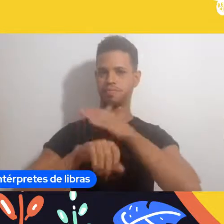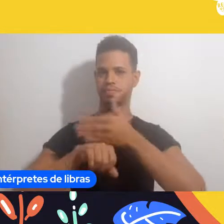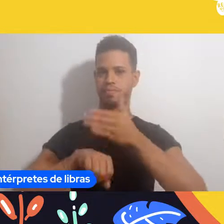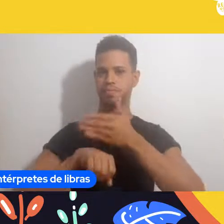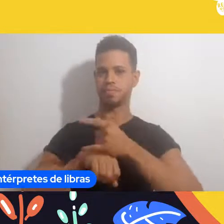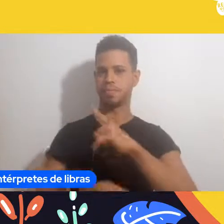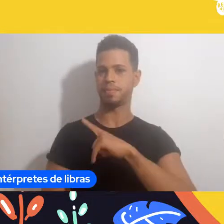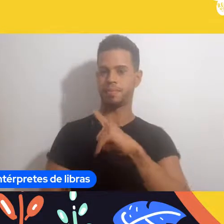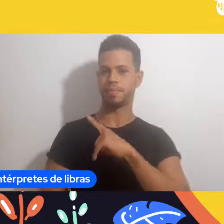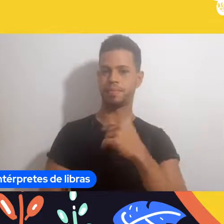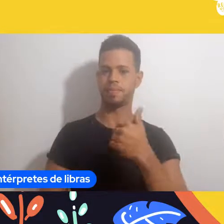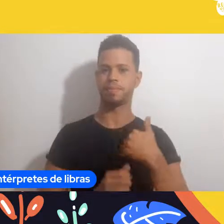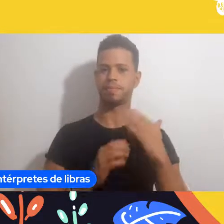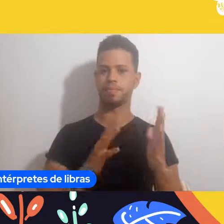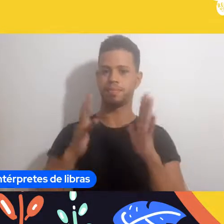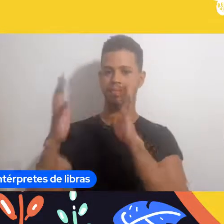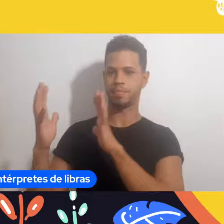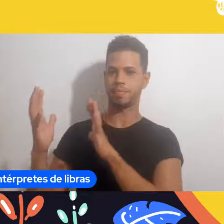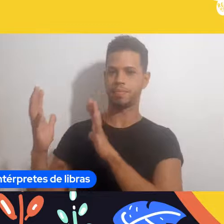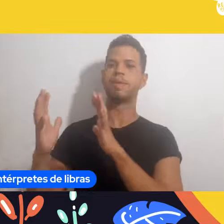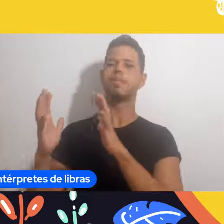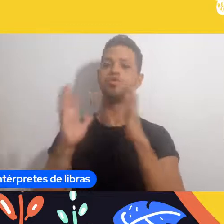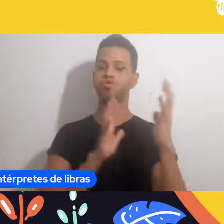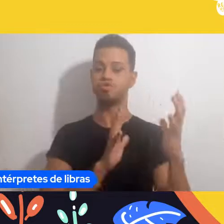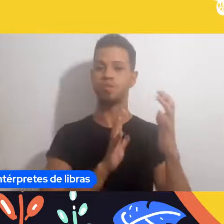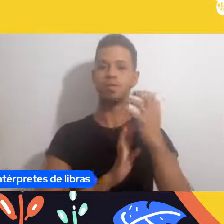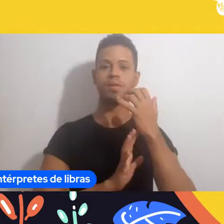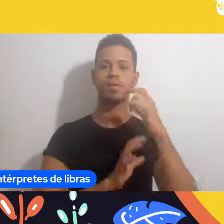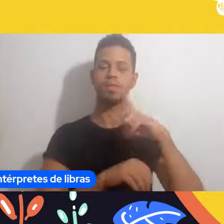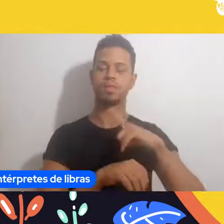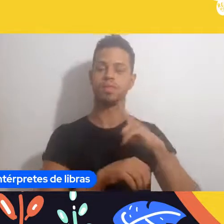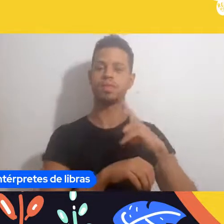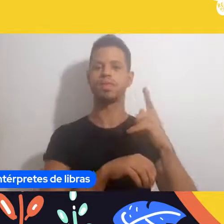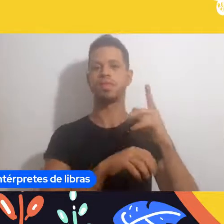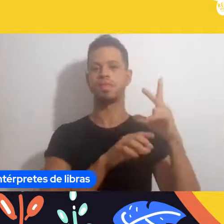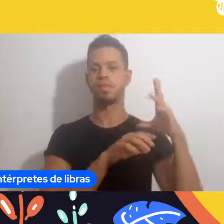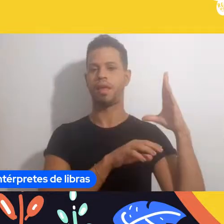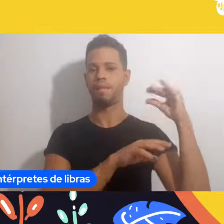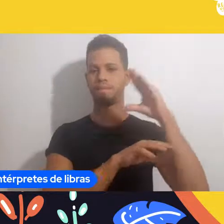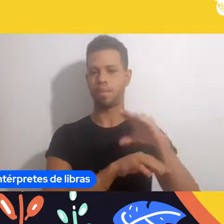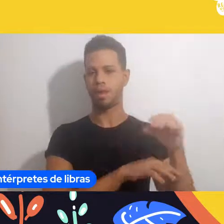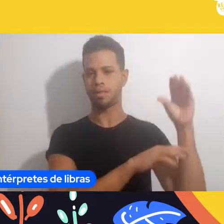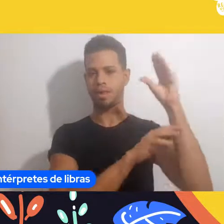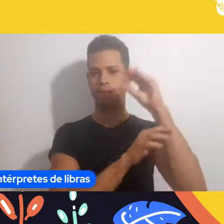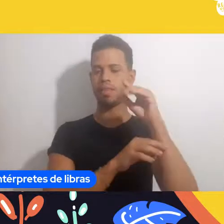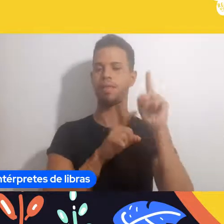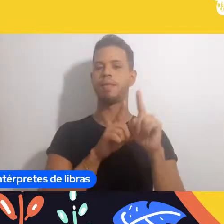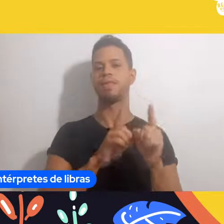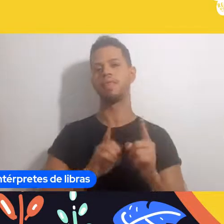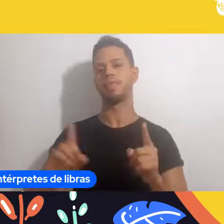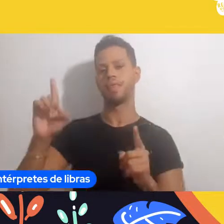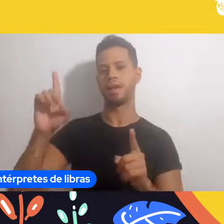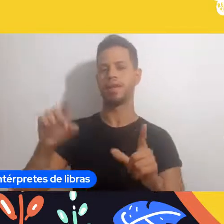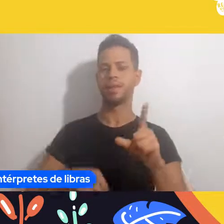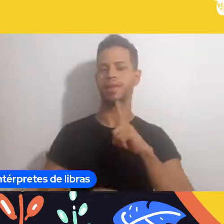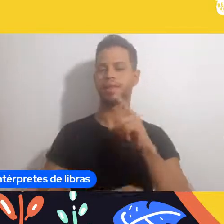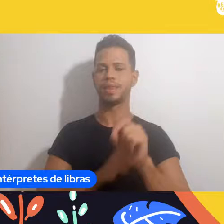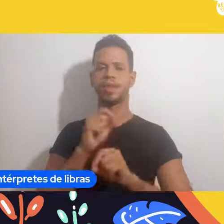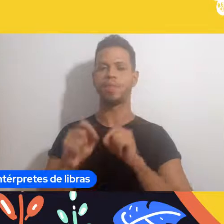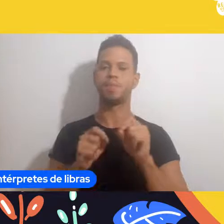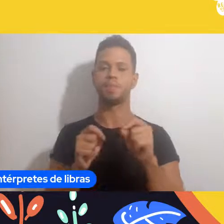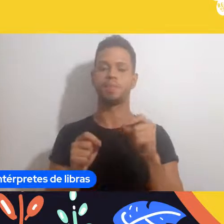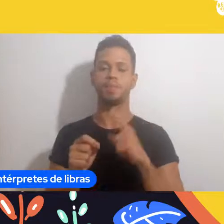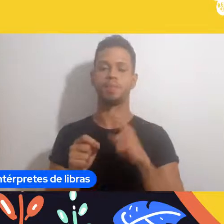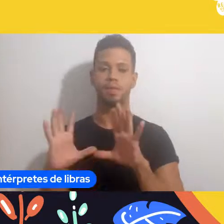esquerda há um artesanato de Minas, onde tem pássaros que voam, e do meu lado direito tem um vaso também